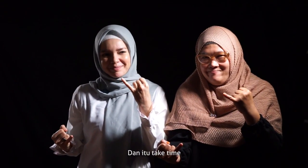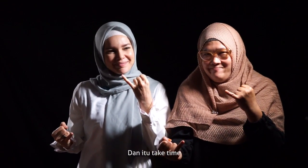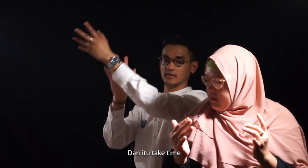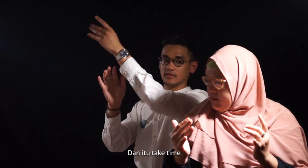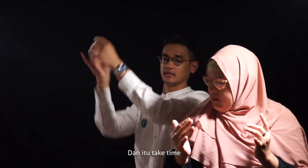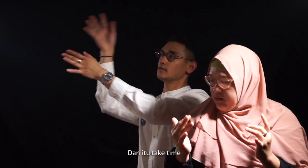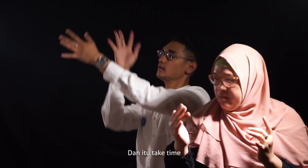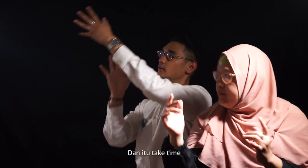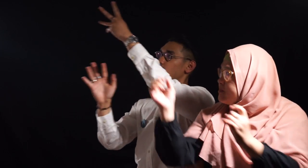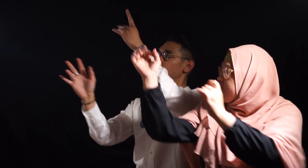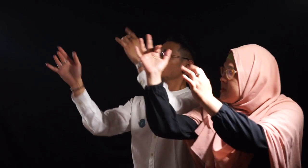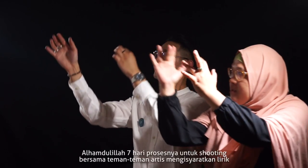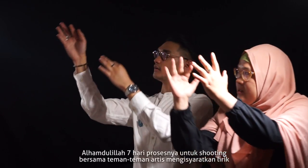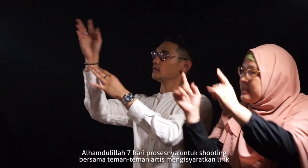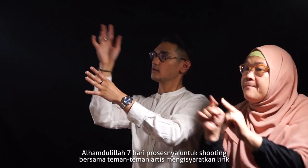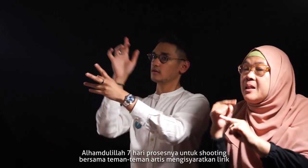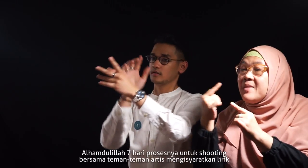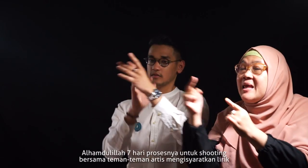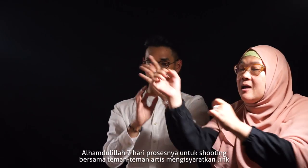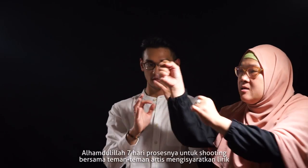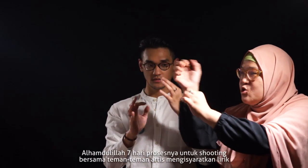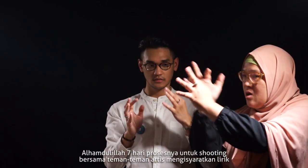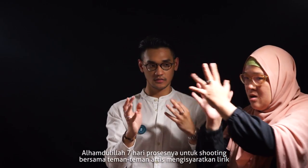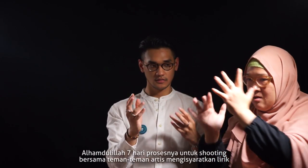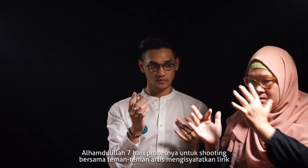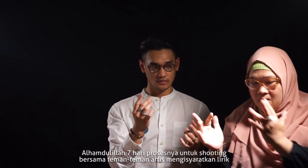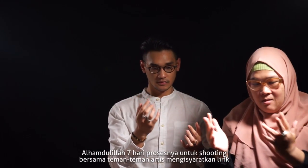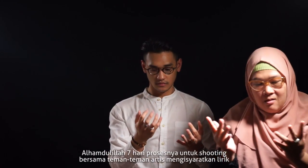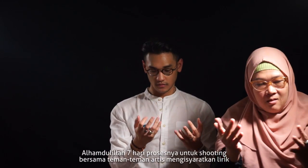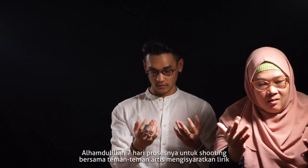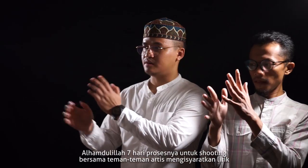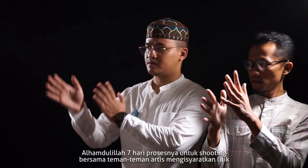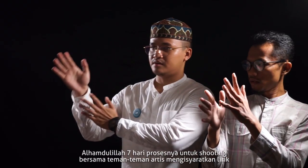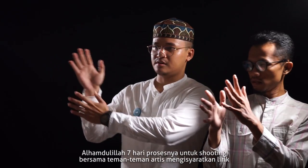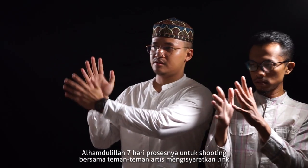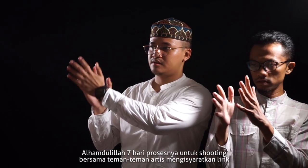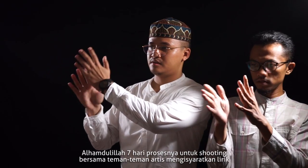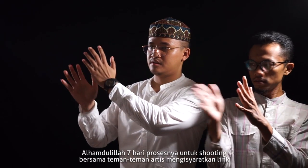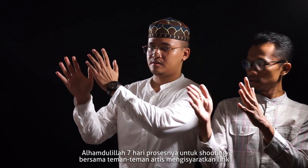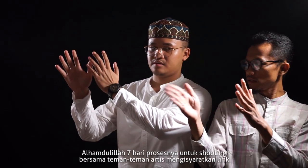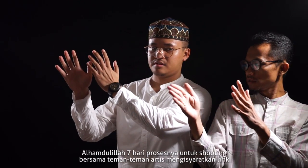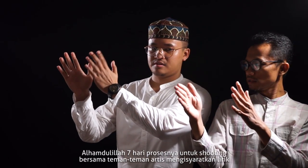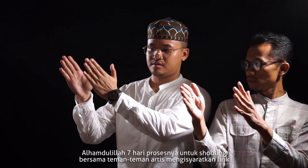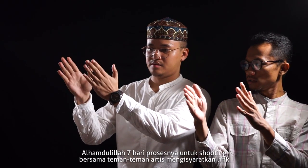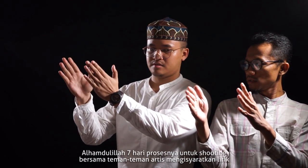take time. Alhamdulillah 7 hari prosesnya untuk syuting bersama teman-teman artis mengisyaratkan lirik,